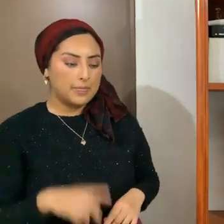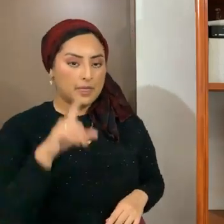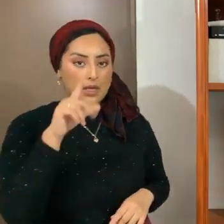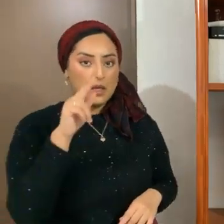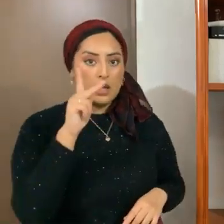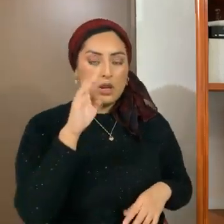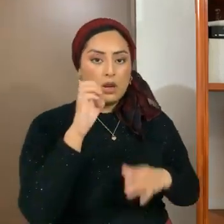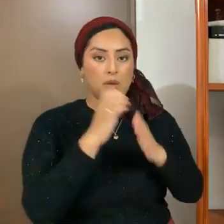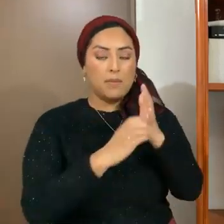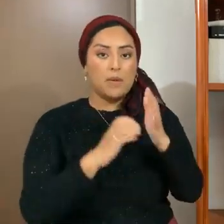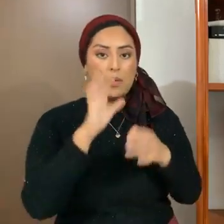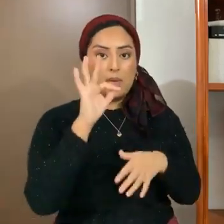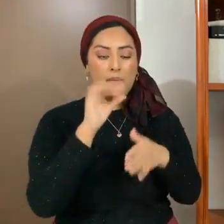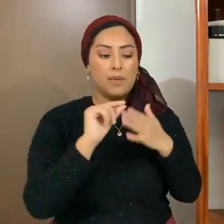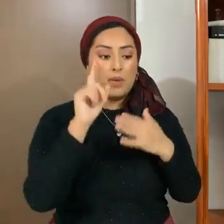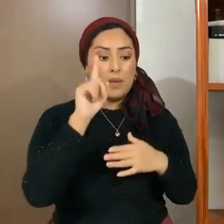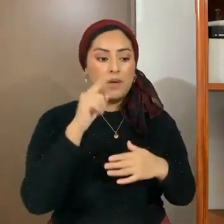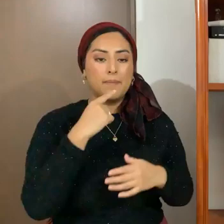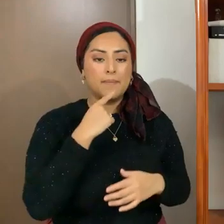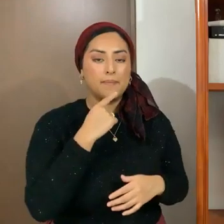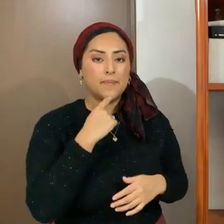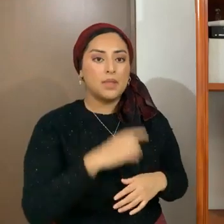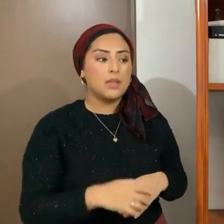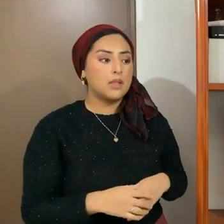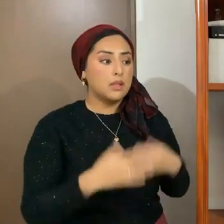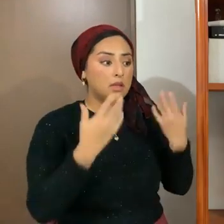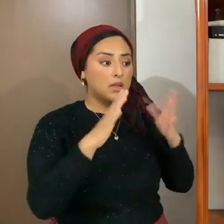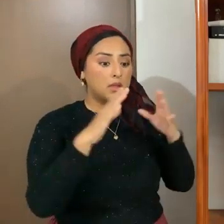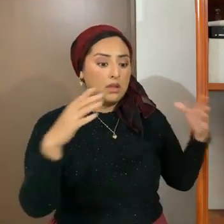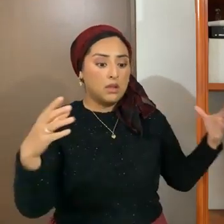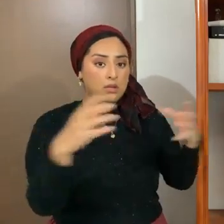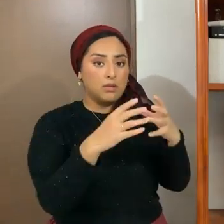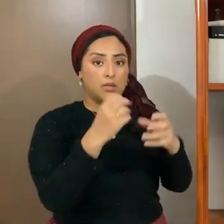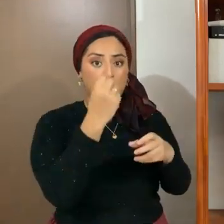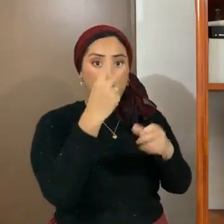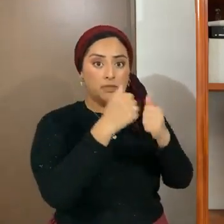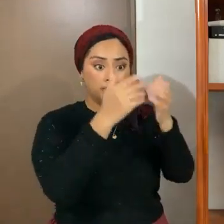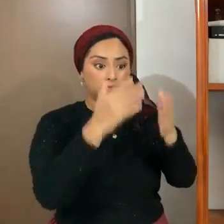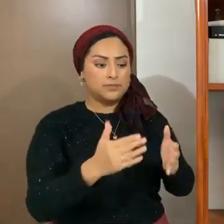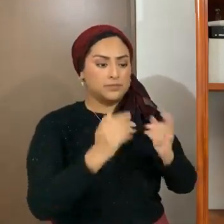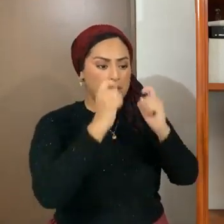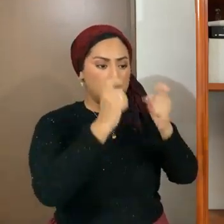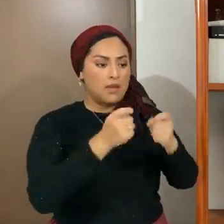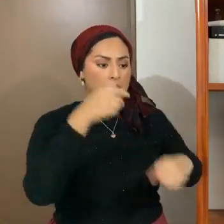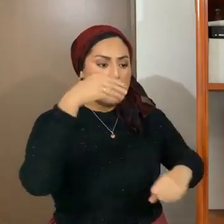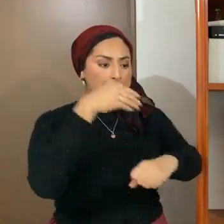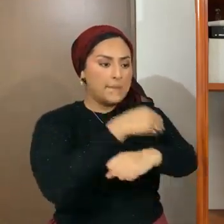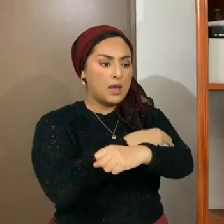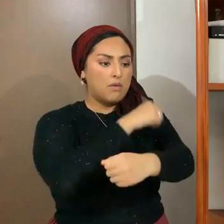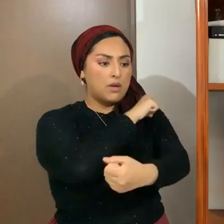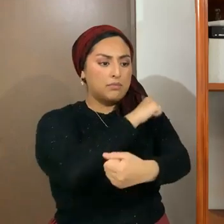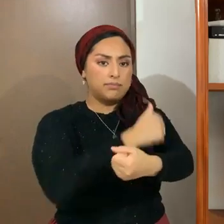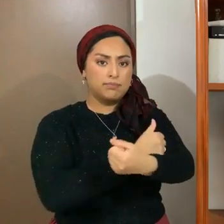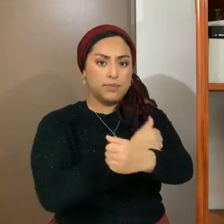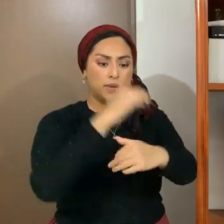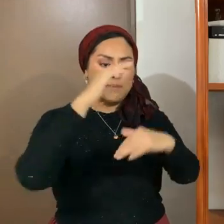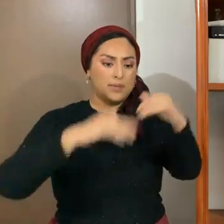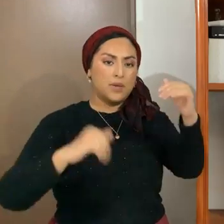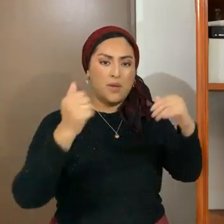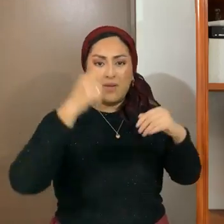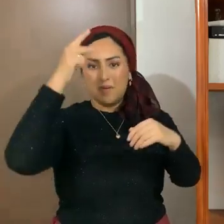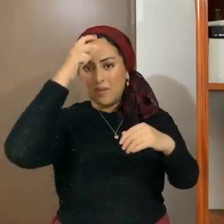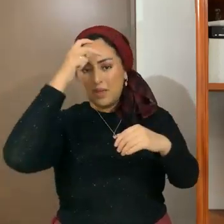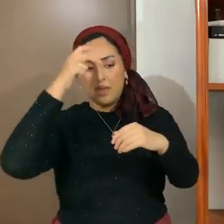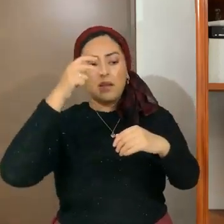Lucas capítulo 9, verso 1, dice: habiendo reunido a sus 12 discípulos, les dio poder y autoridad sobre todos los demonios y